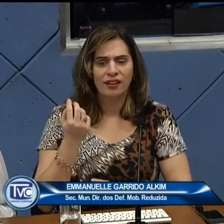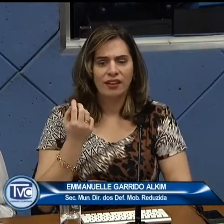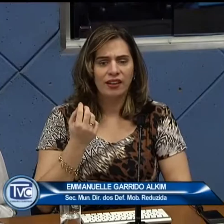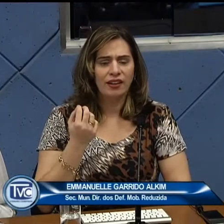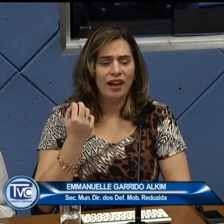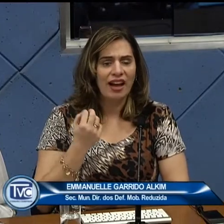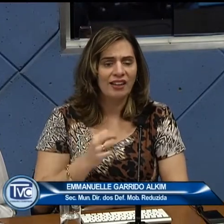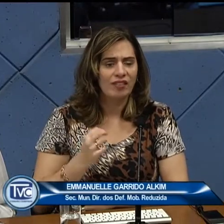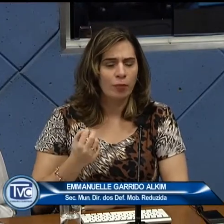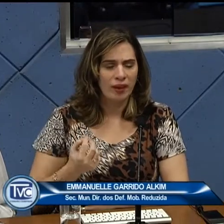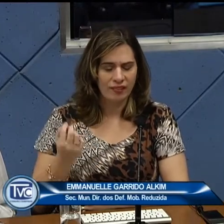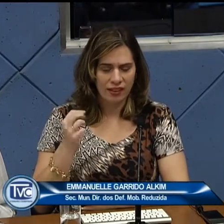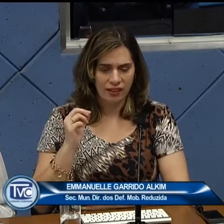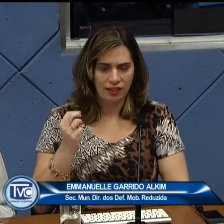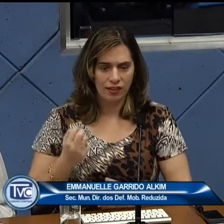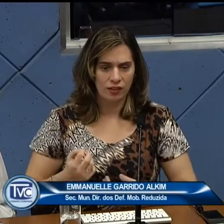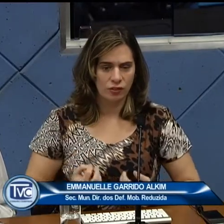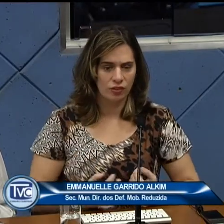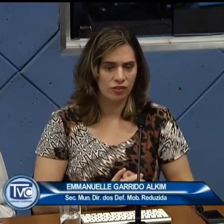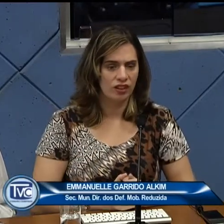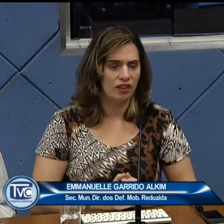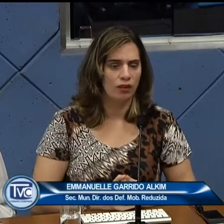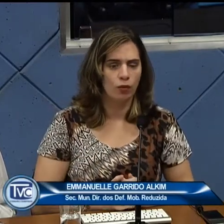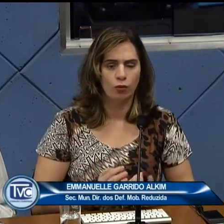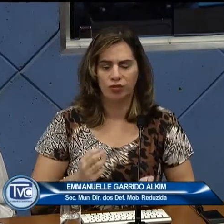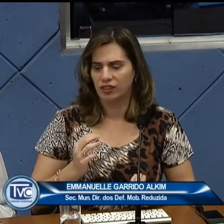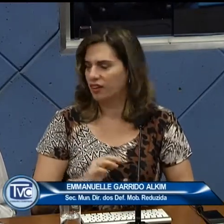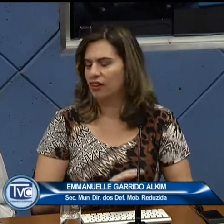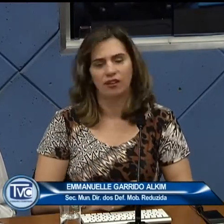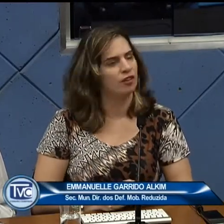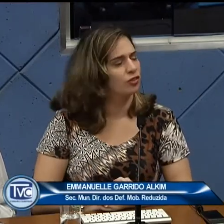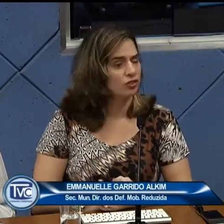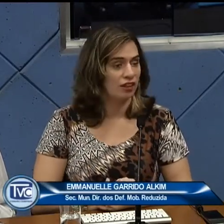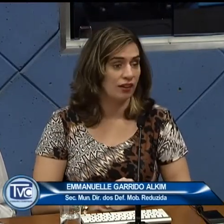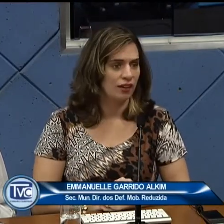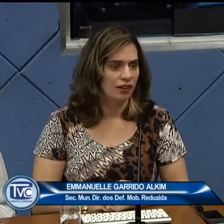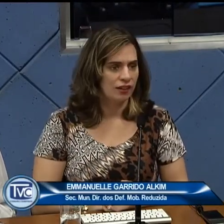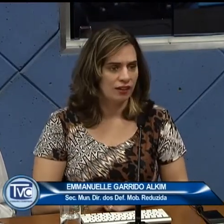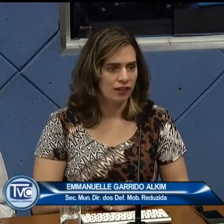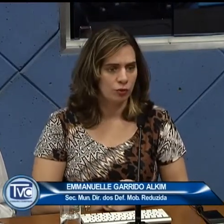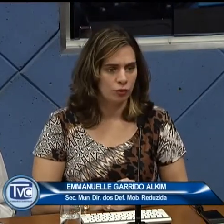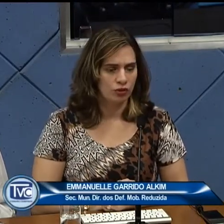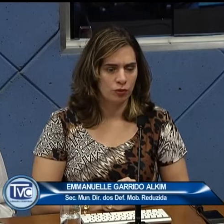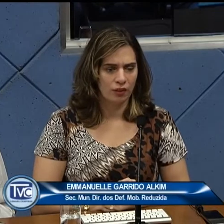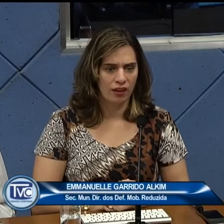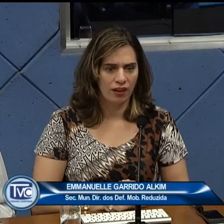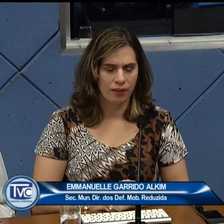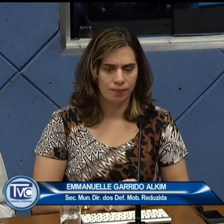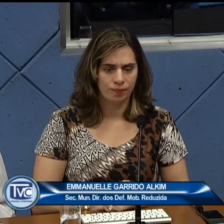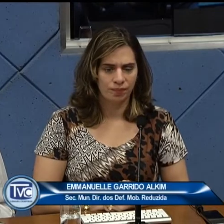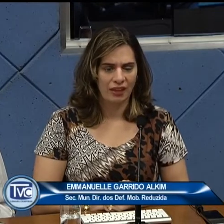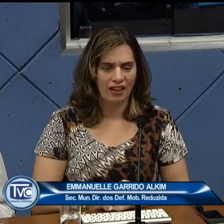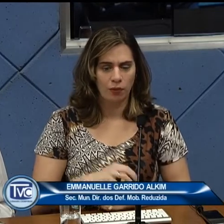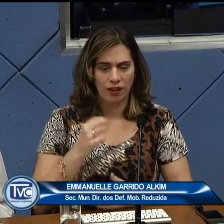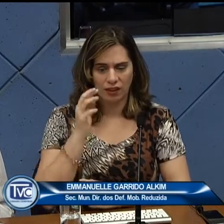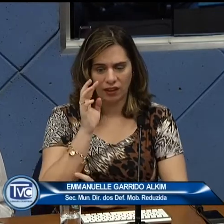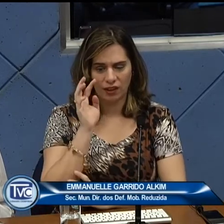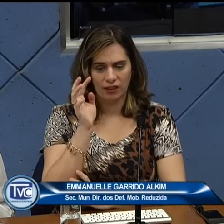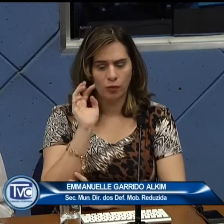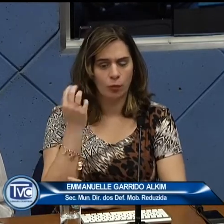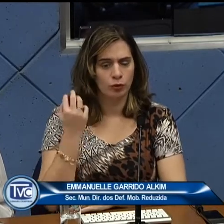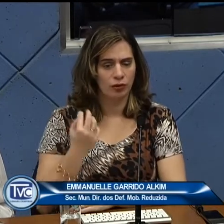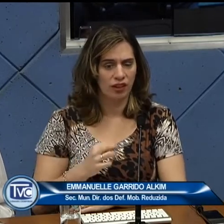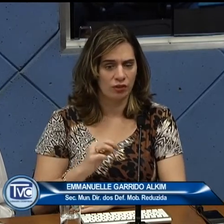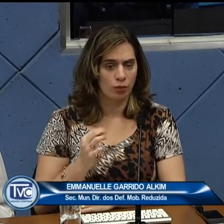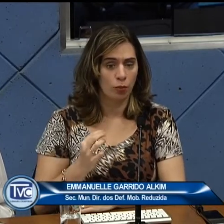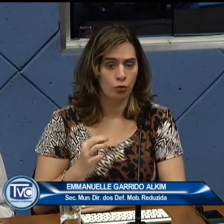mais. E ali também tem crianças que ouvem, tem crianças que usam a